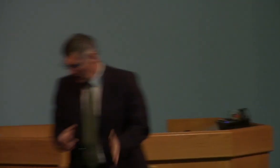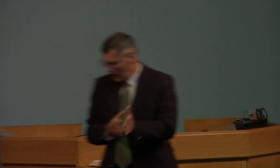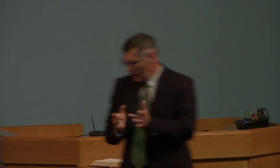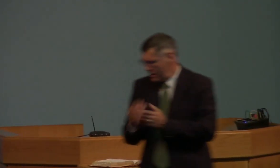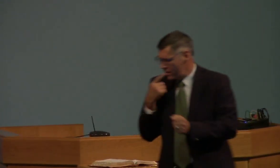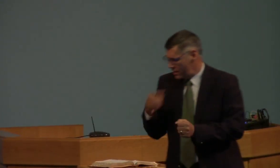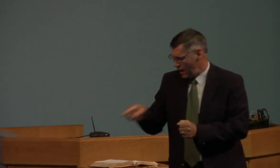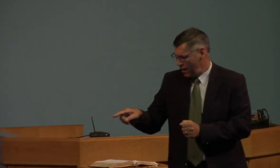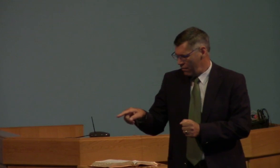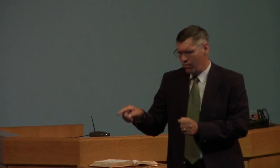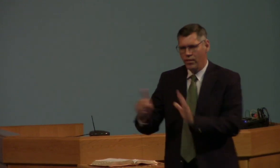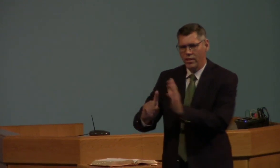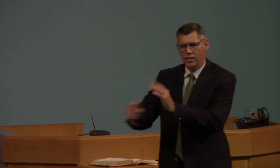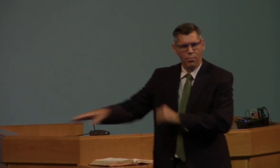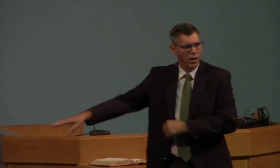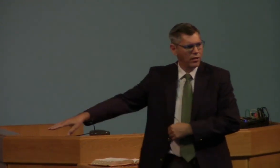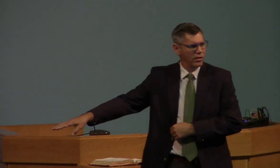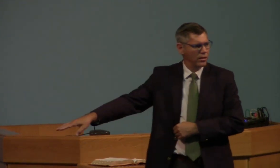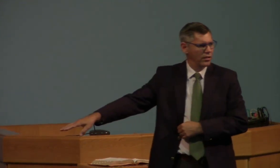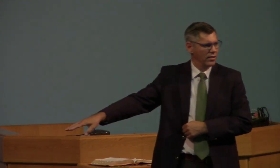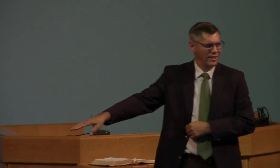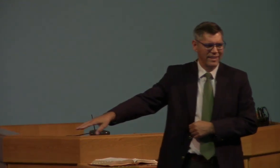Jesus sê vir disippels,